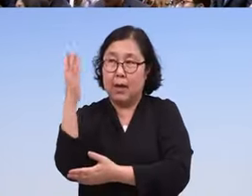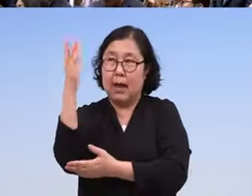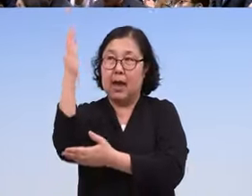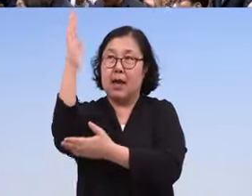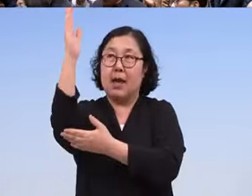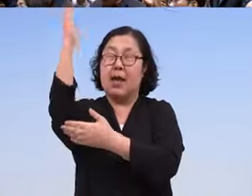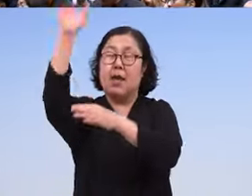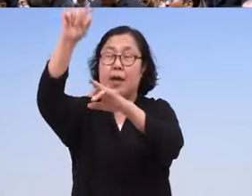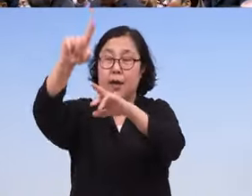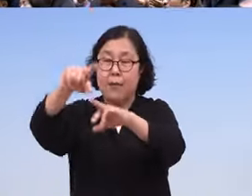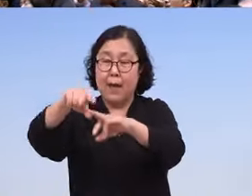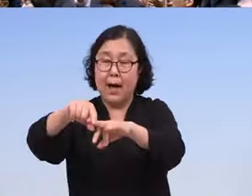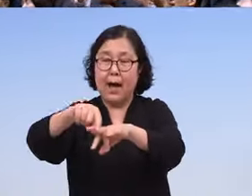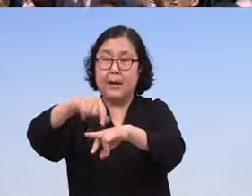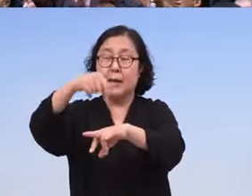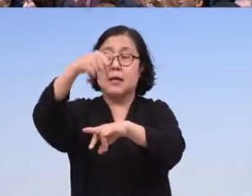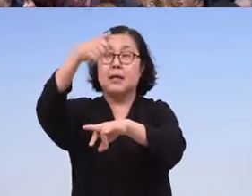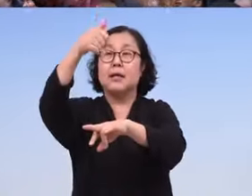영광의 왕이시라.